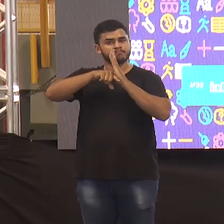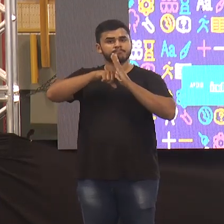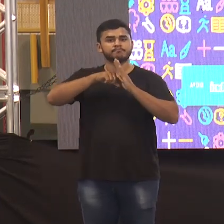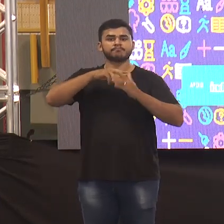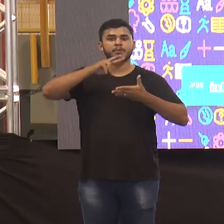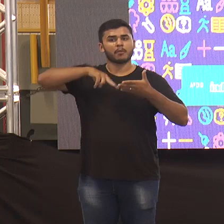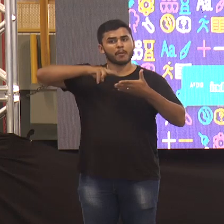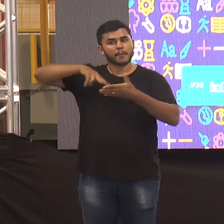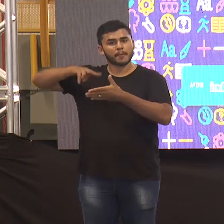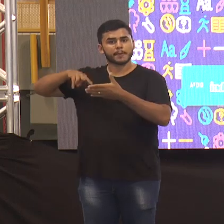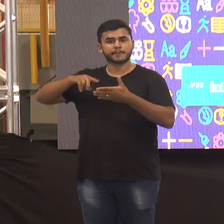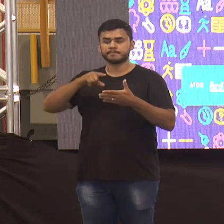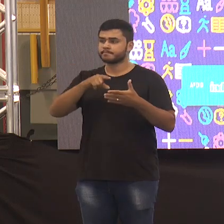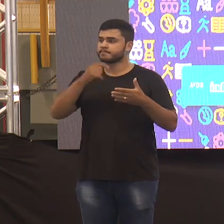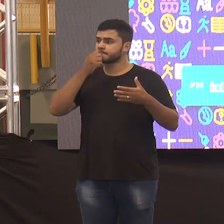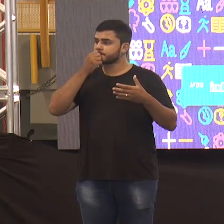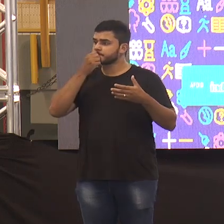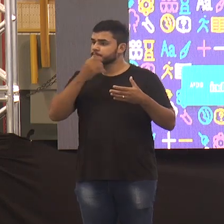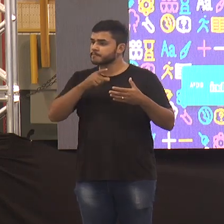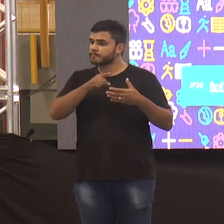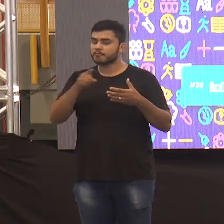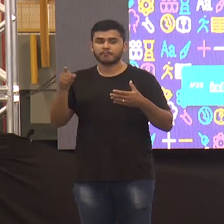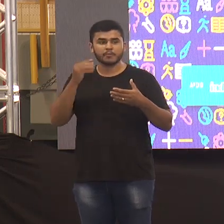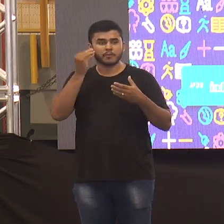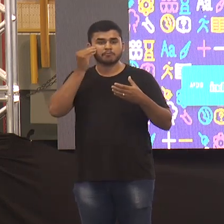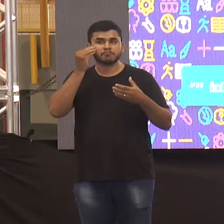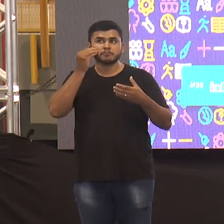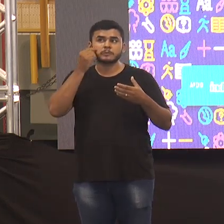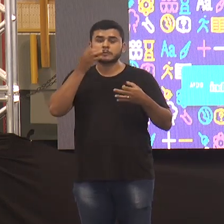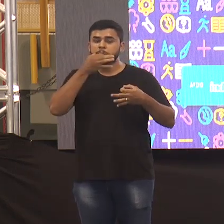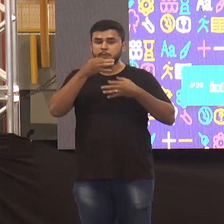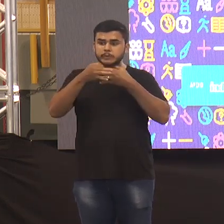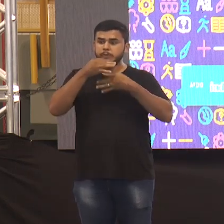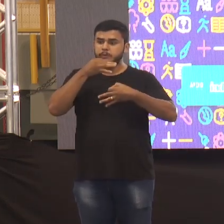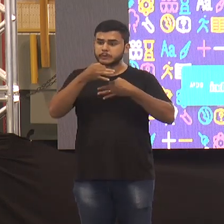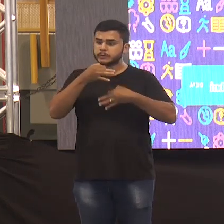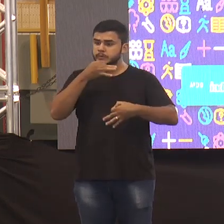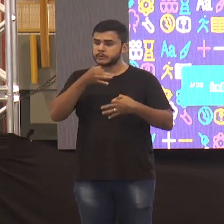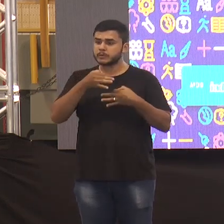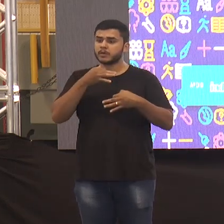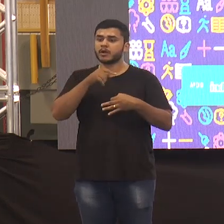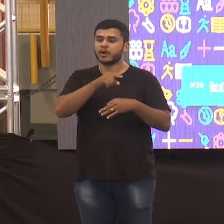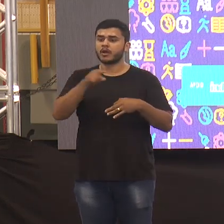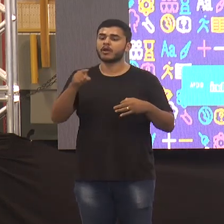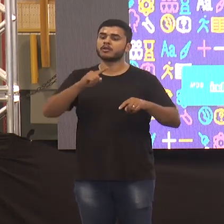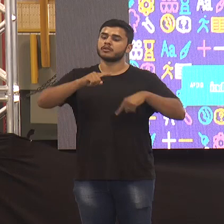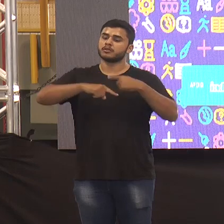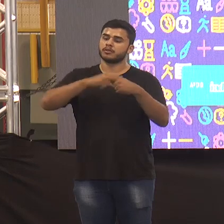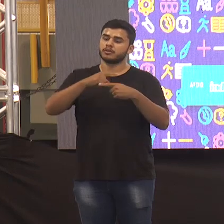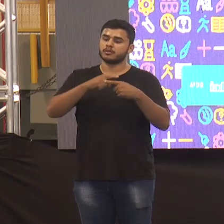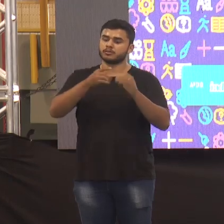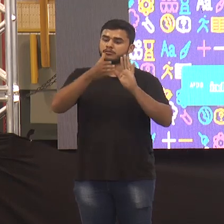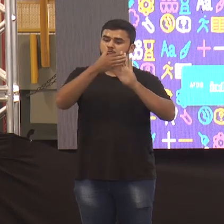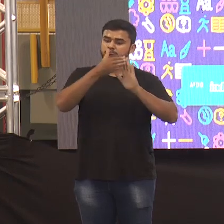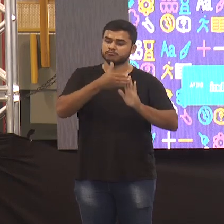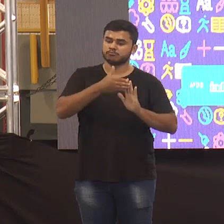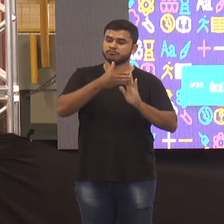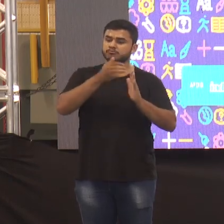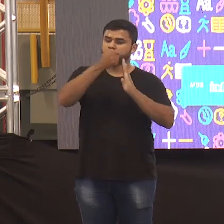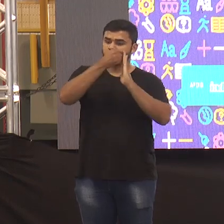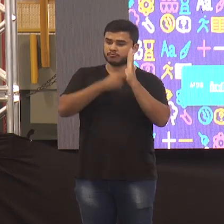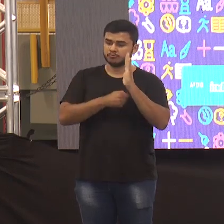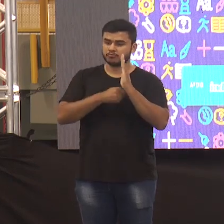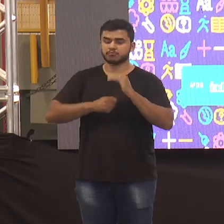uma lida, ampliar a sua bagagem cultural sobre o tema e aí partir para a proposta. Vamos